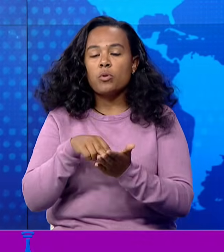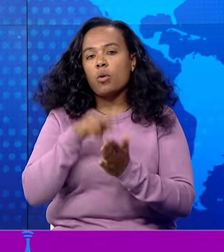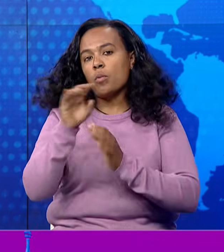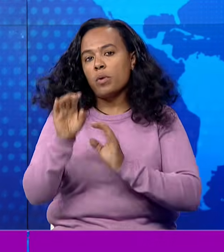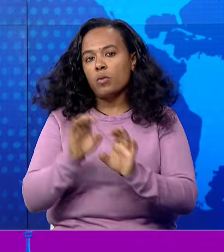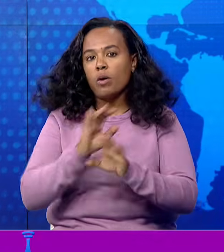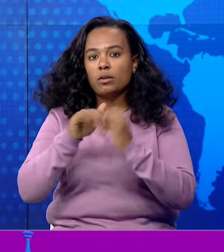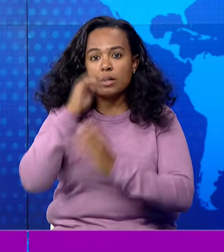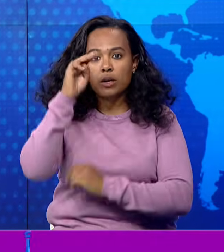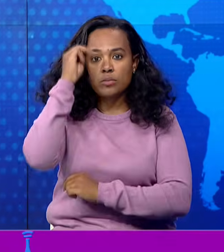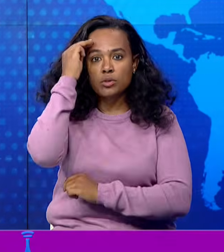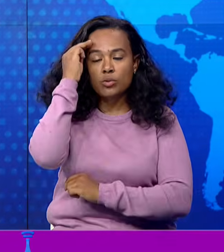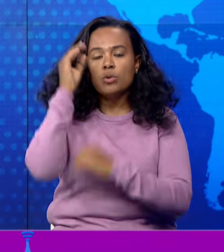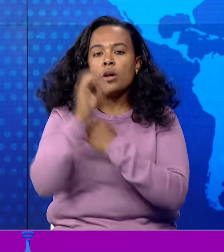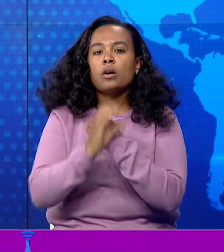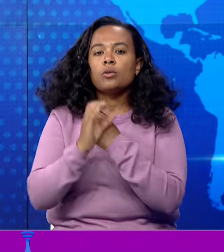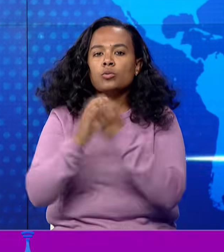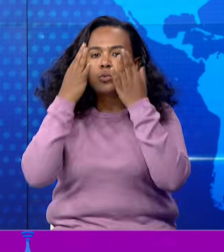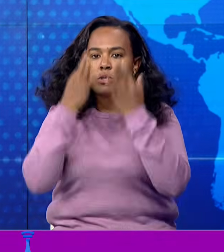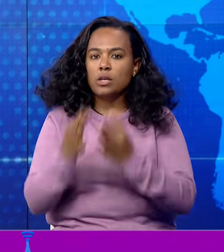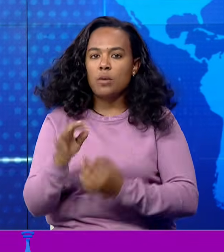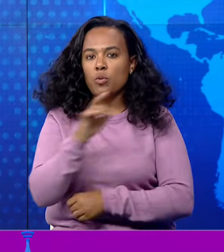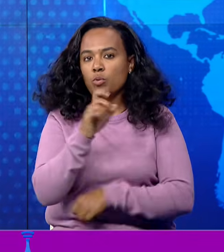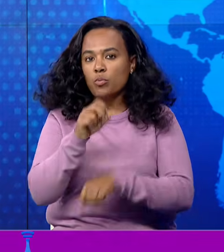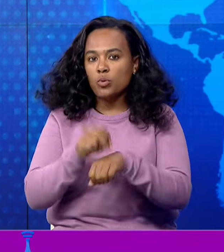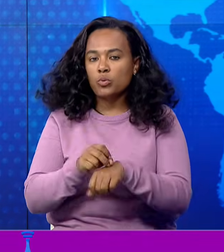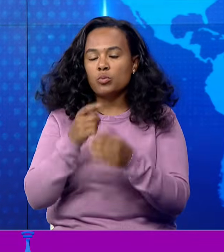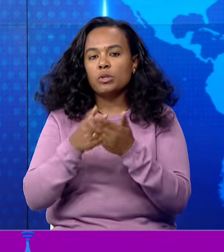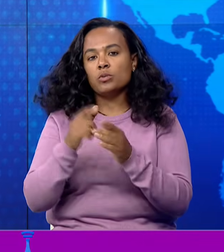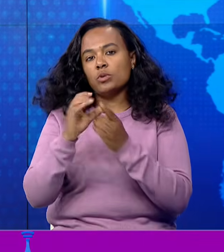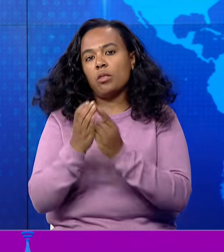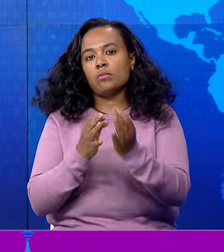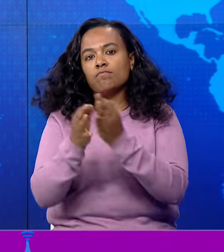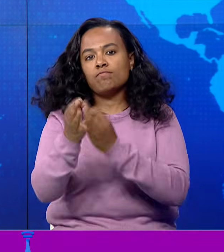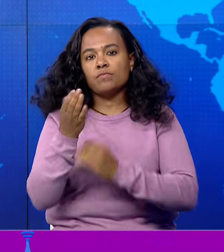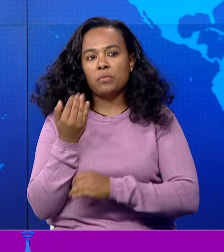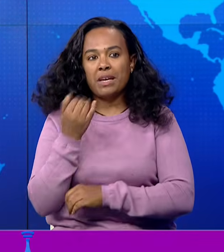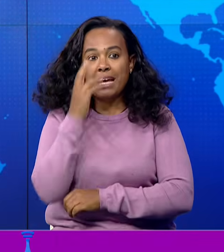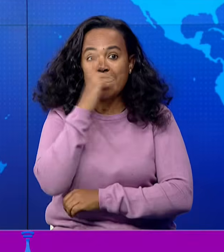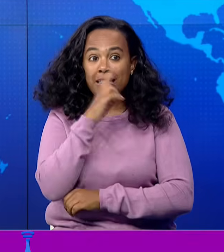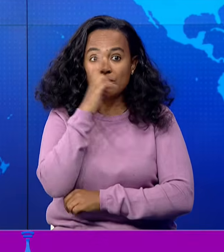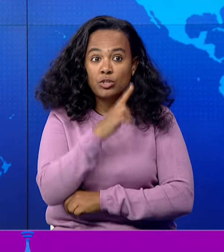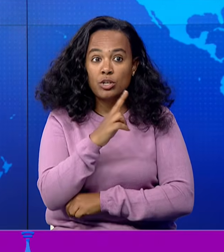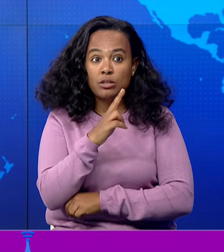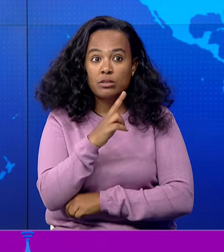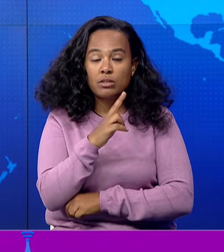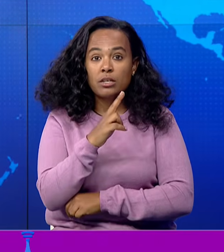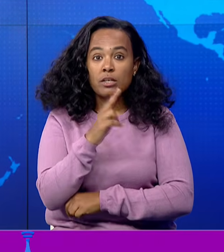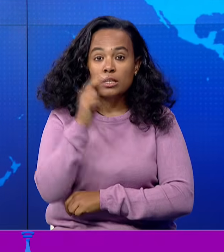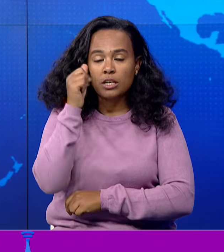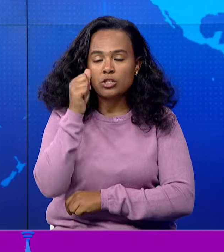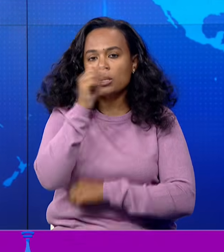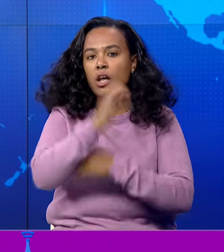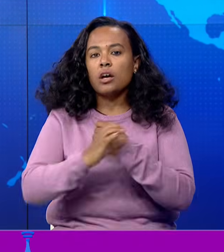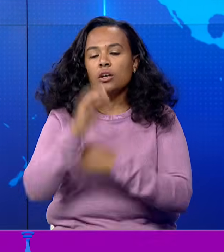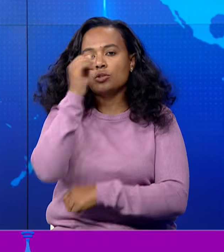አድርገዋል። ጠቅላይ ሚኒስትሩ ለሀገሪቱ ወሳኝ መሆኑንም በወቅቱ በዚህ መልኩ ነበር የገለጹት። አርቲፊሻል ኢንተለጀንስ